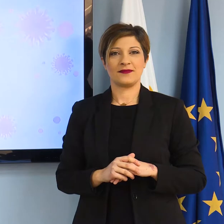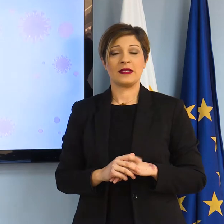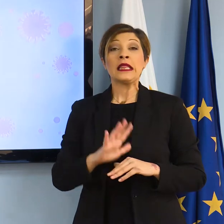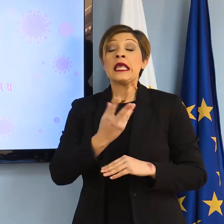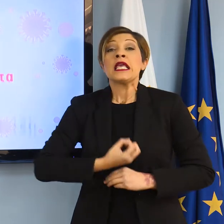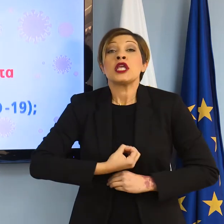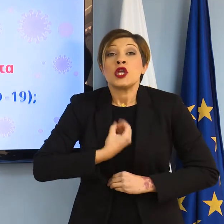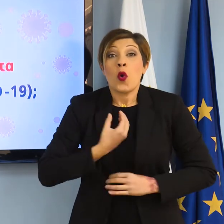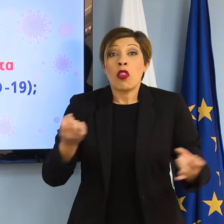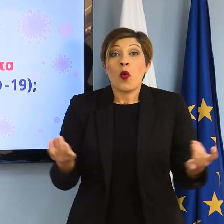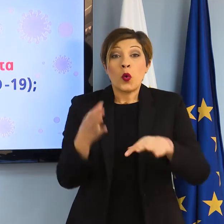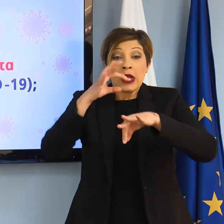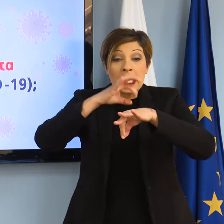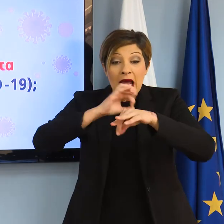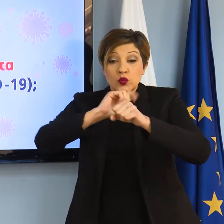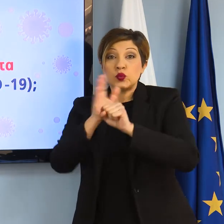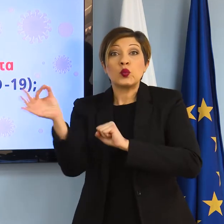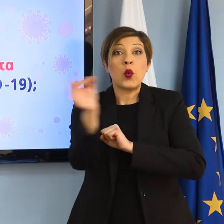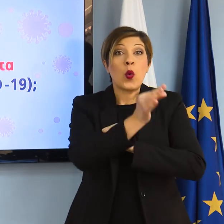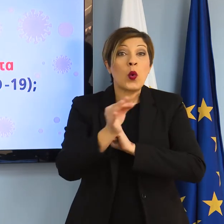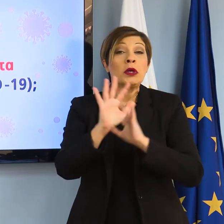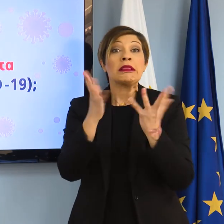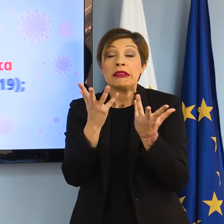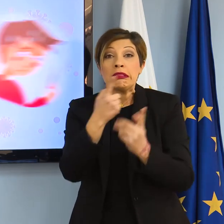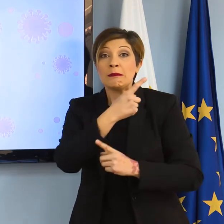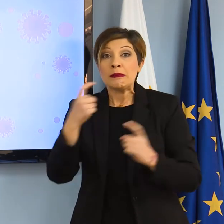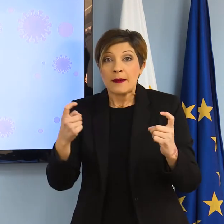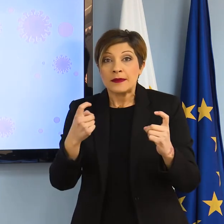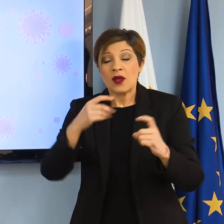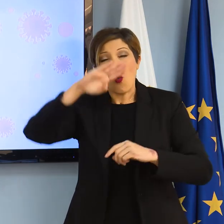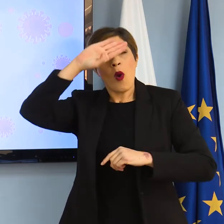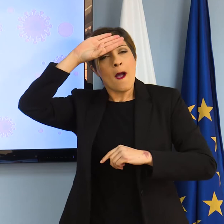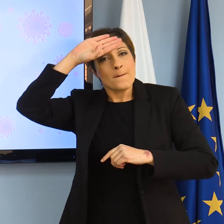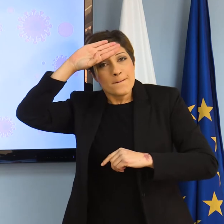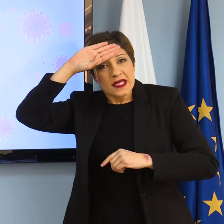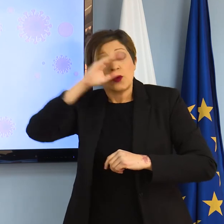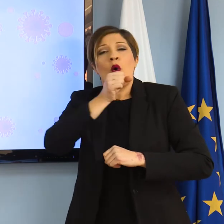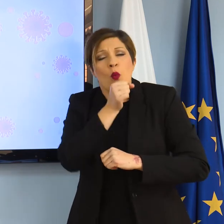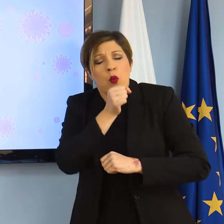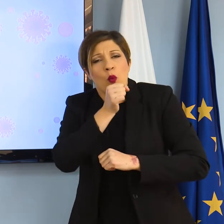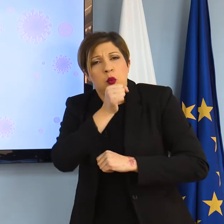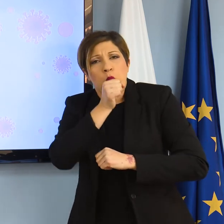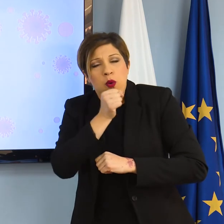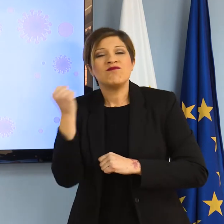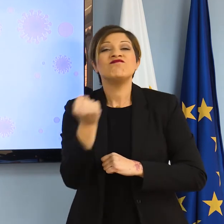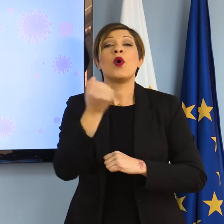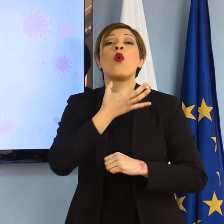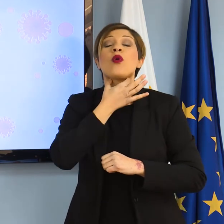Ποια είναι τα κύρια συμπτώματα του κορονοϊού COVID-19? Πυρετός, βήχας, πονόλαιμος,